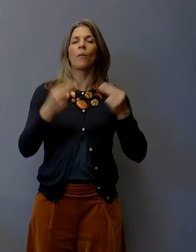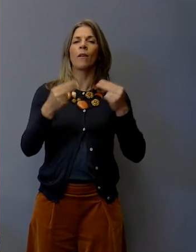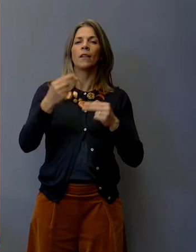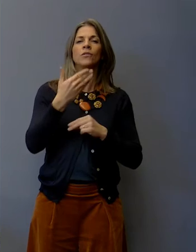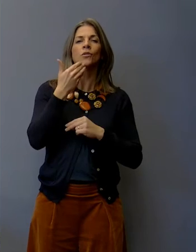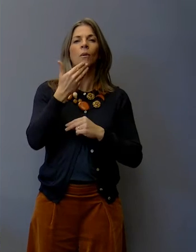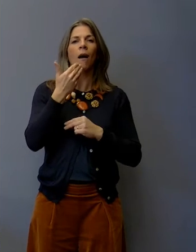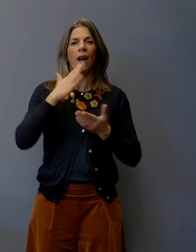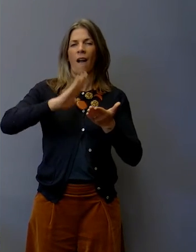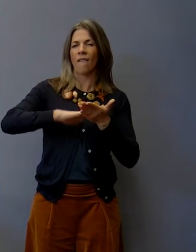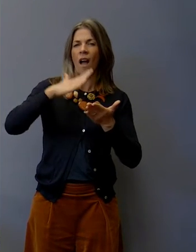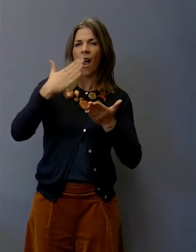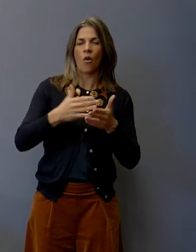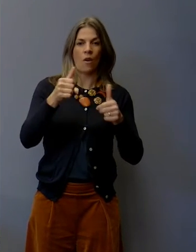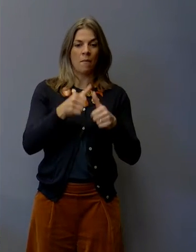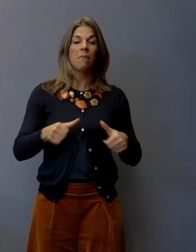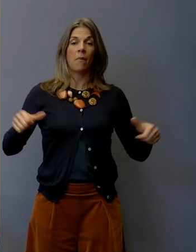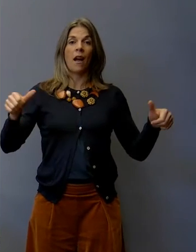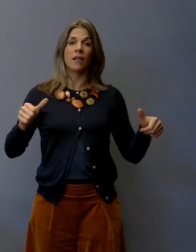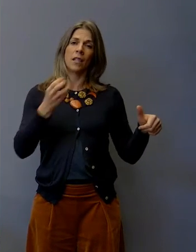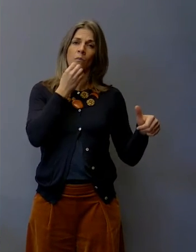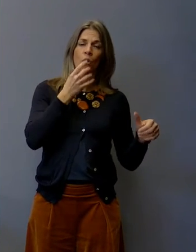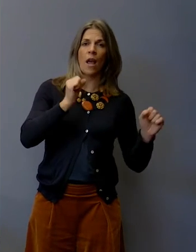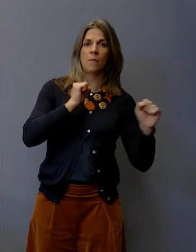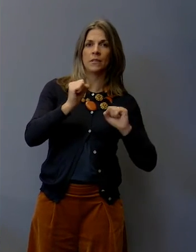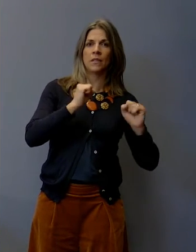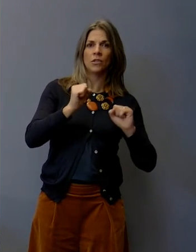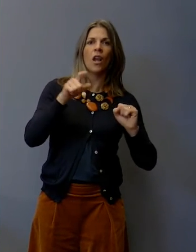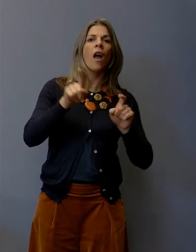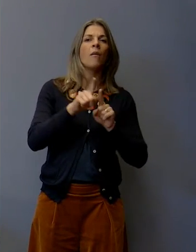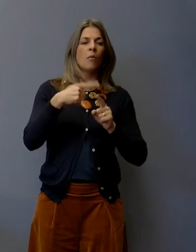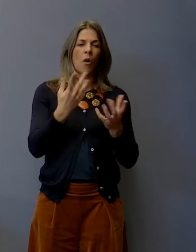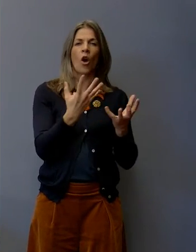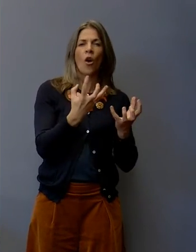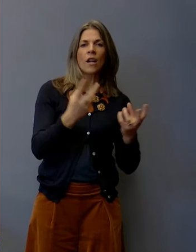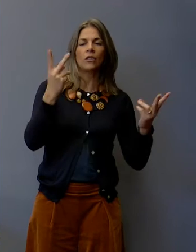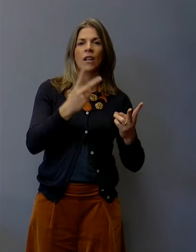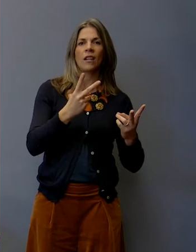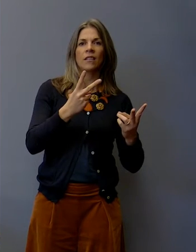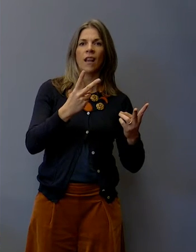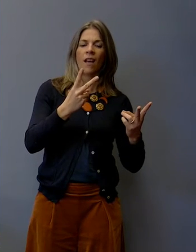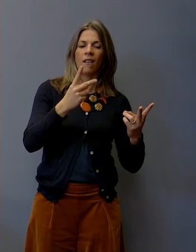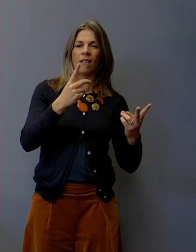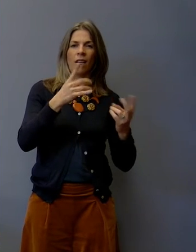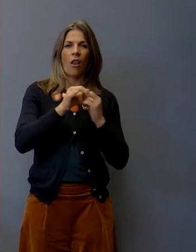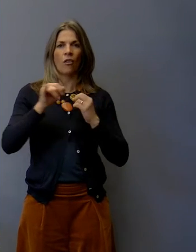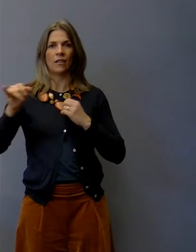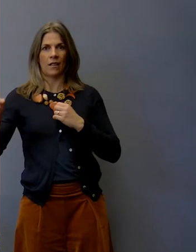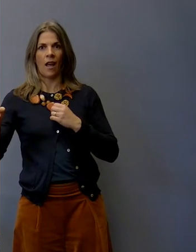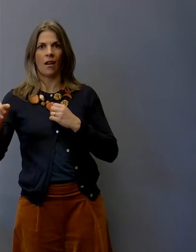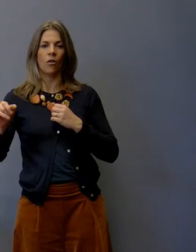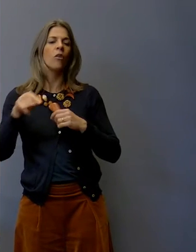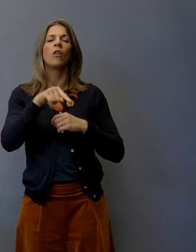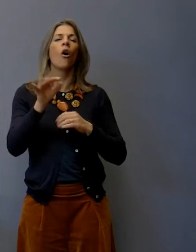si attesta una buona amministrazione e dall ennesima prova di una fuga dalle nata per dettarne un'altra dove dato contabile perfetto mira a soddisfare